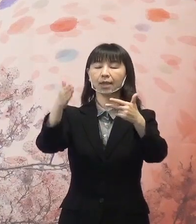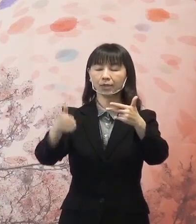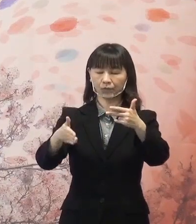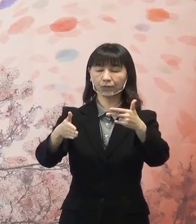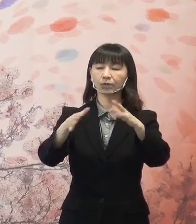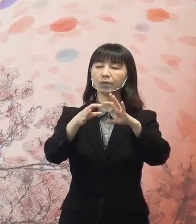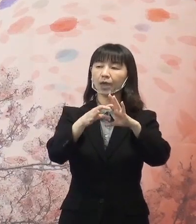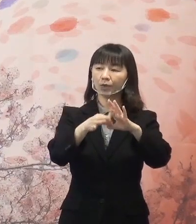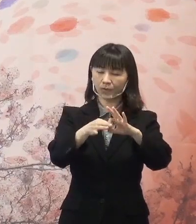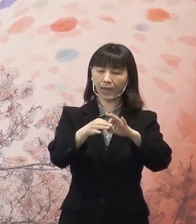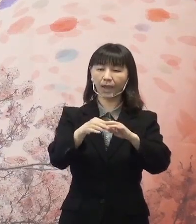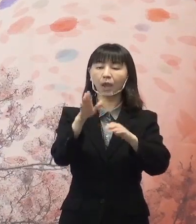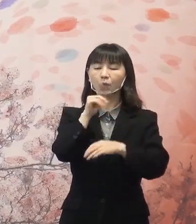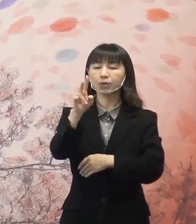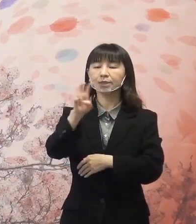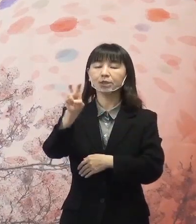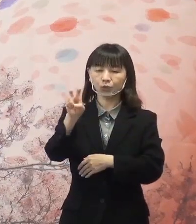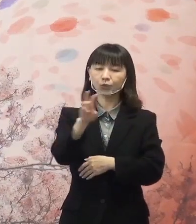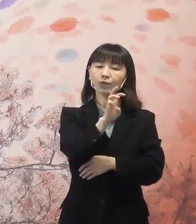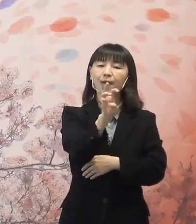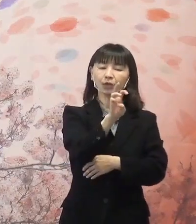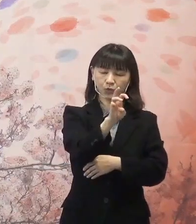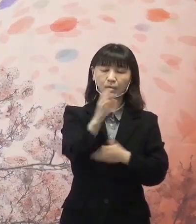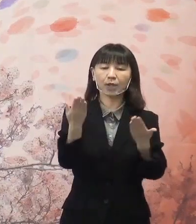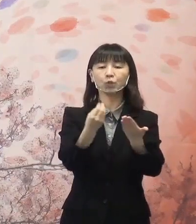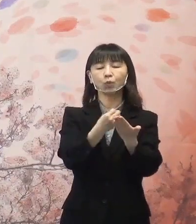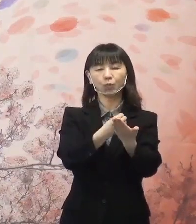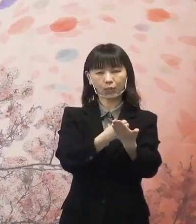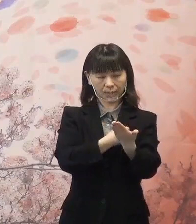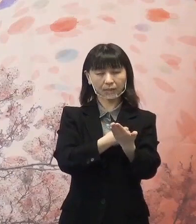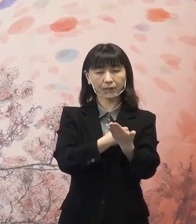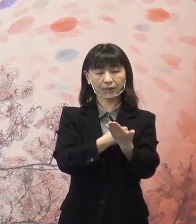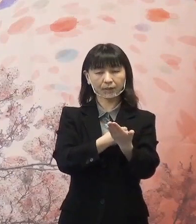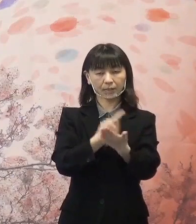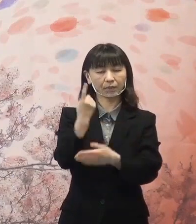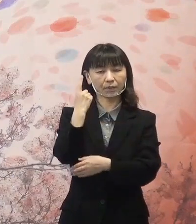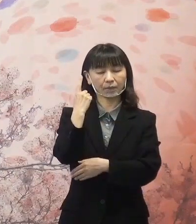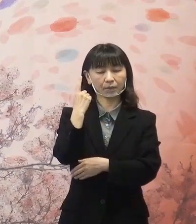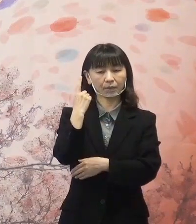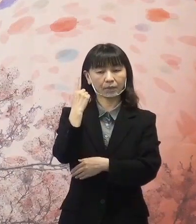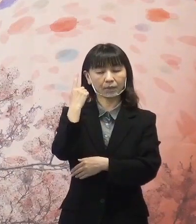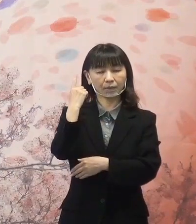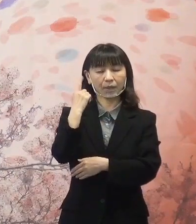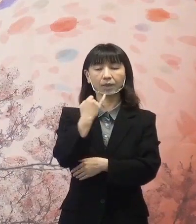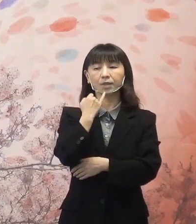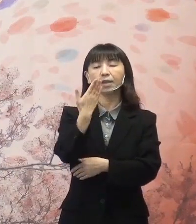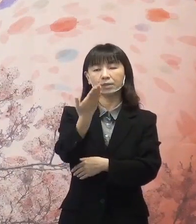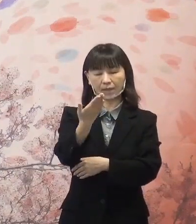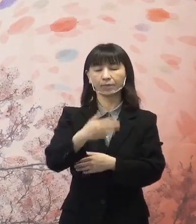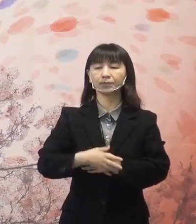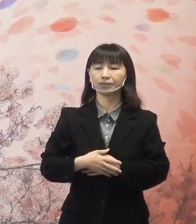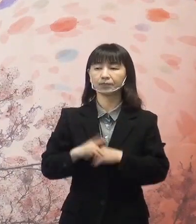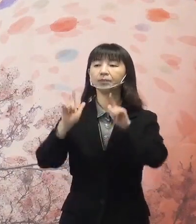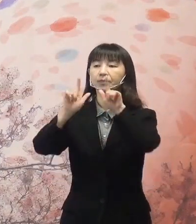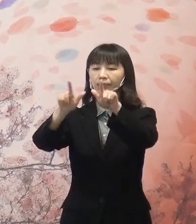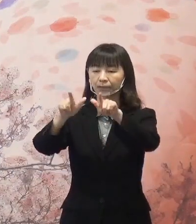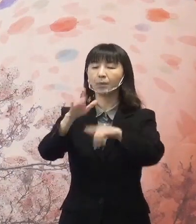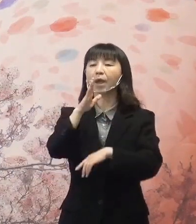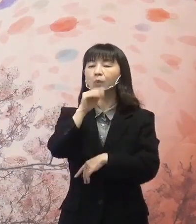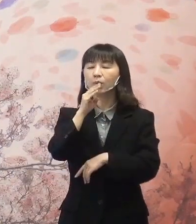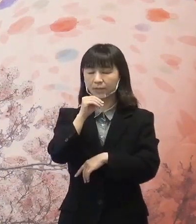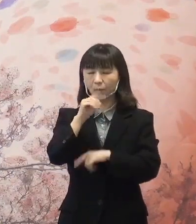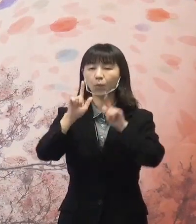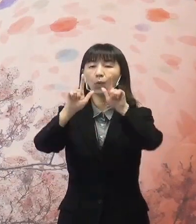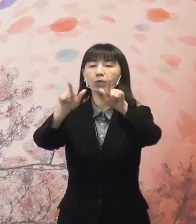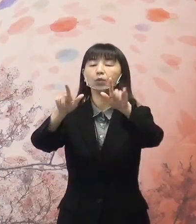ので、はい、この20代と30代の方は職員という解釈でいいんですか。 年齢を公表しております